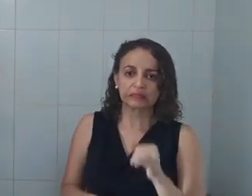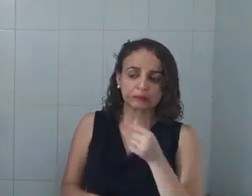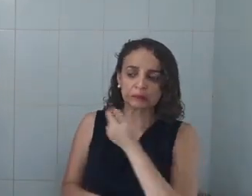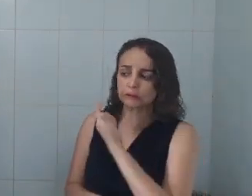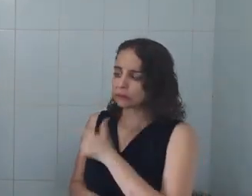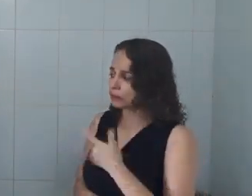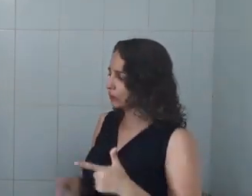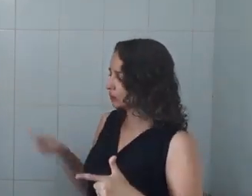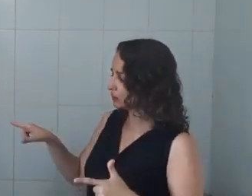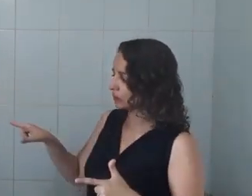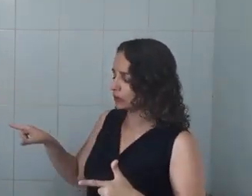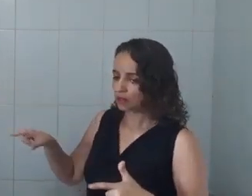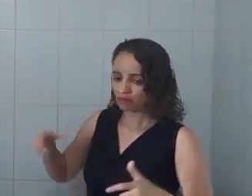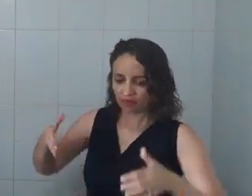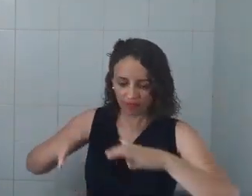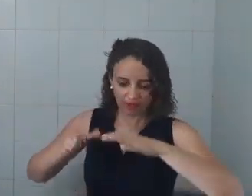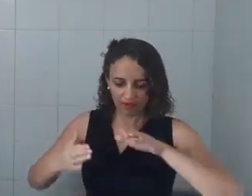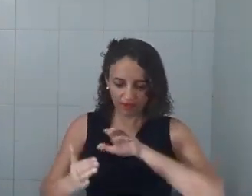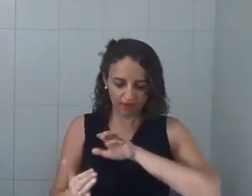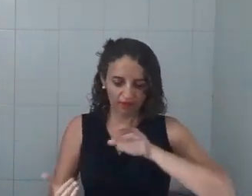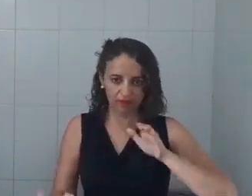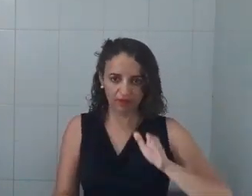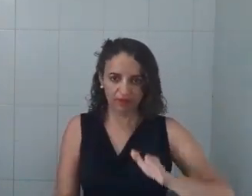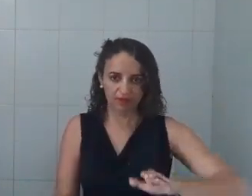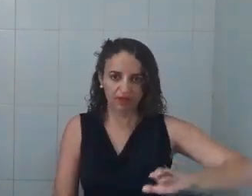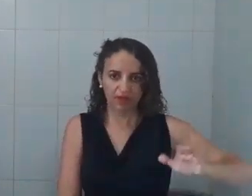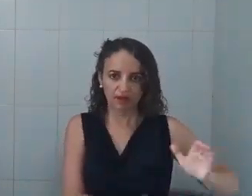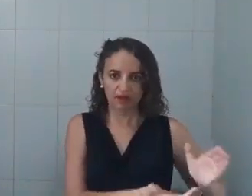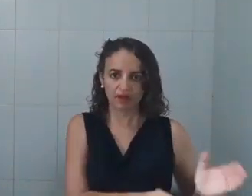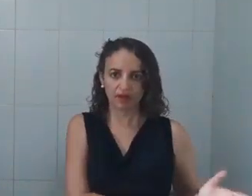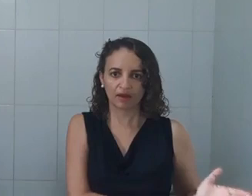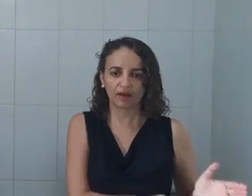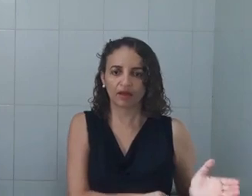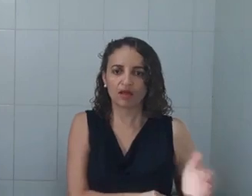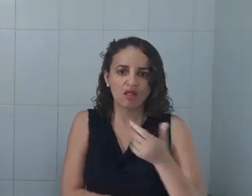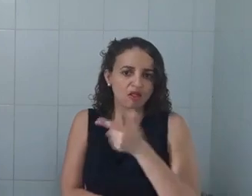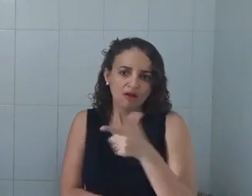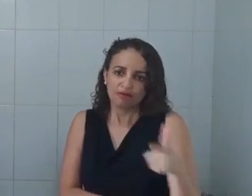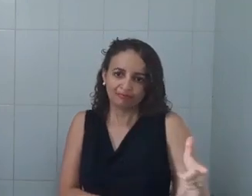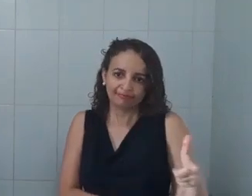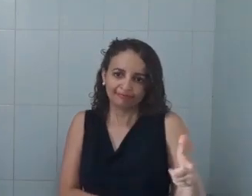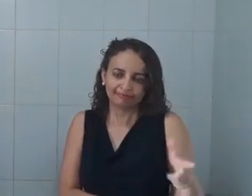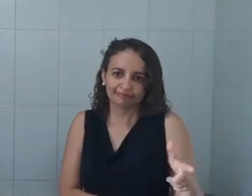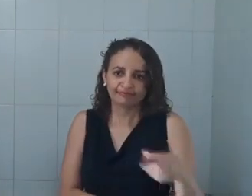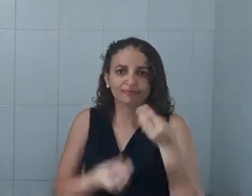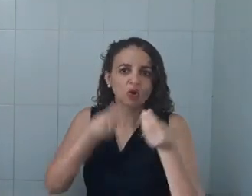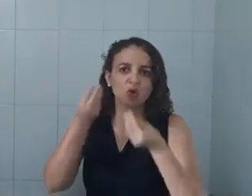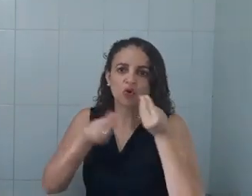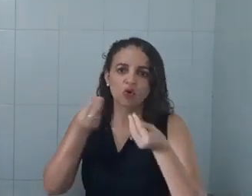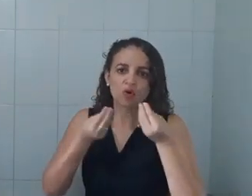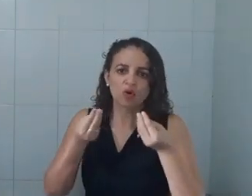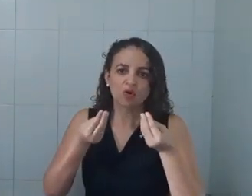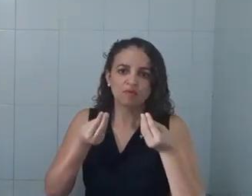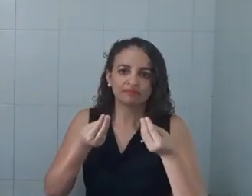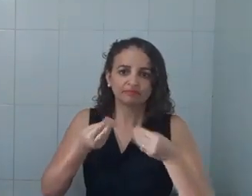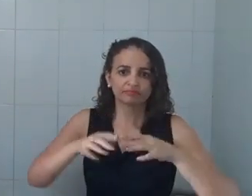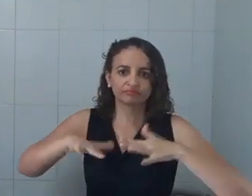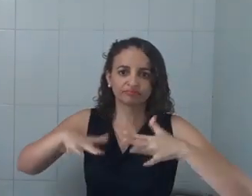tivesse a caixa acústica, que é esse corpo do violão, nós não teríamos